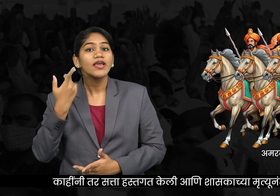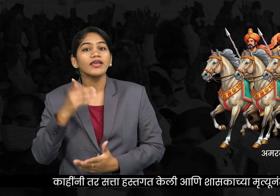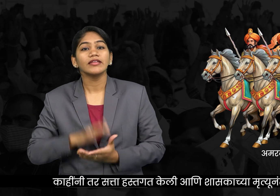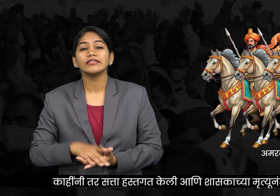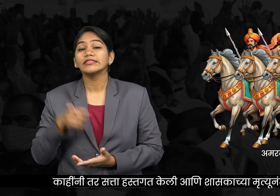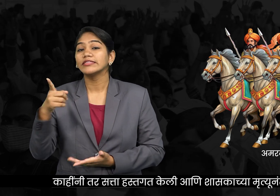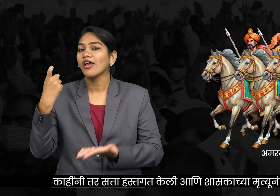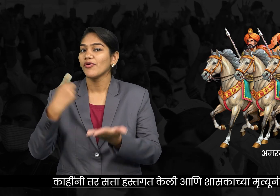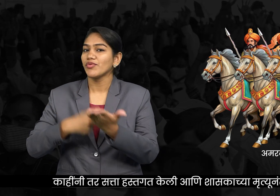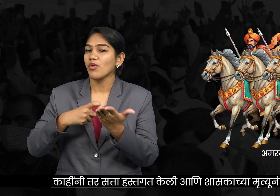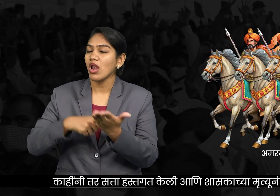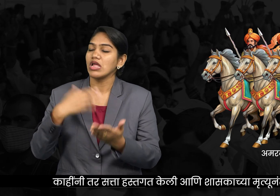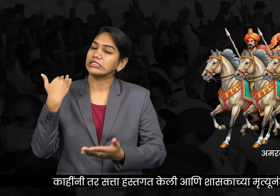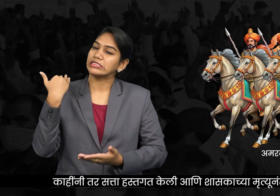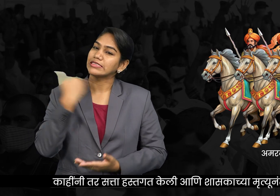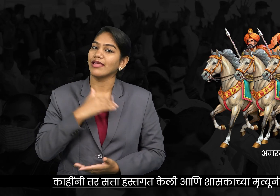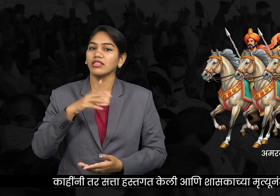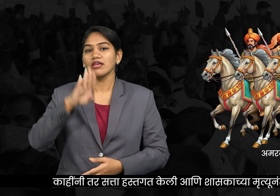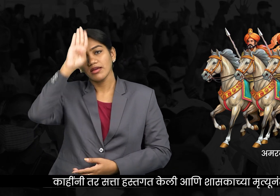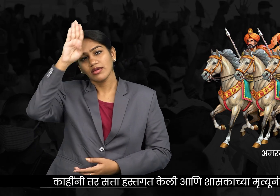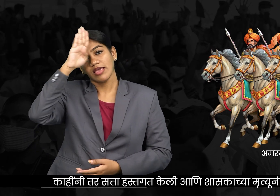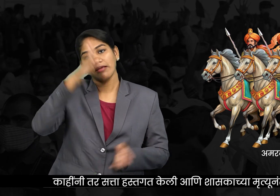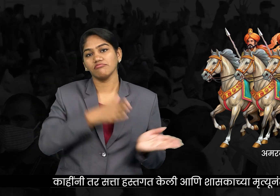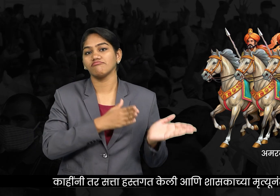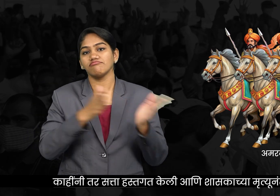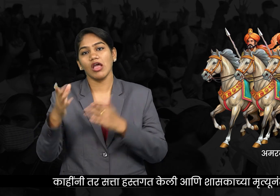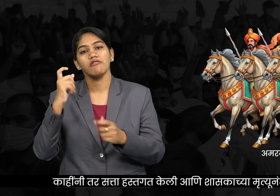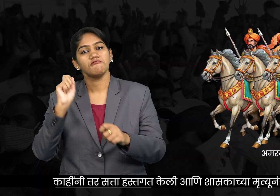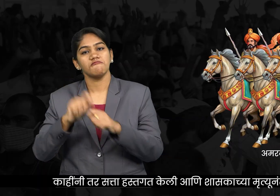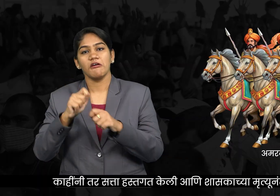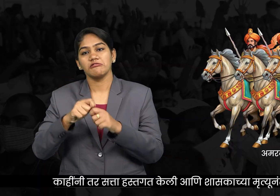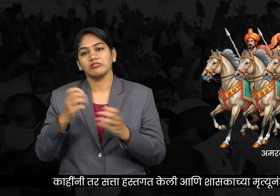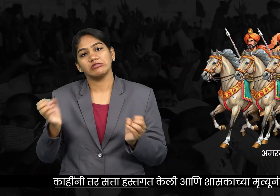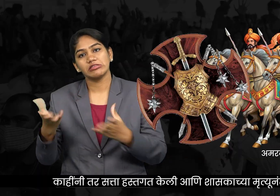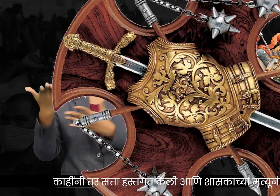शासकाच्या मृत्यूनंतर राजे बनले.